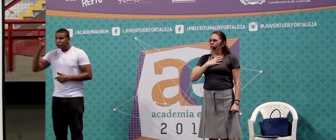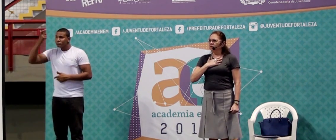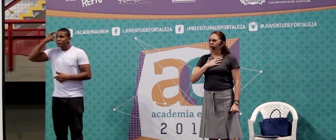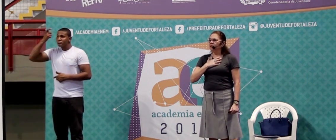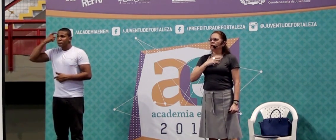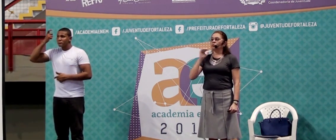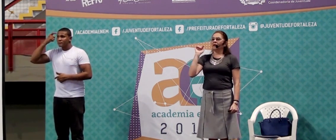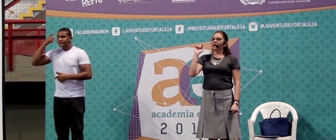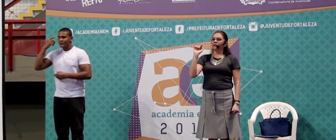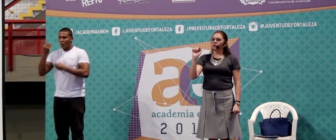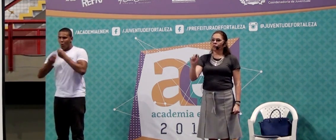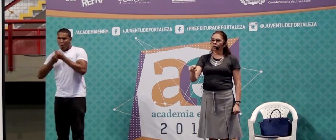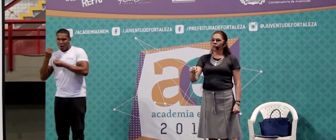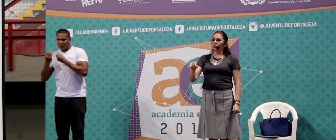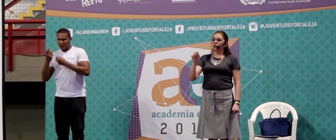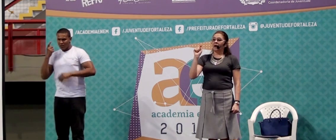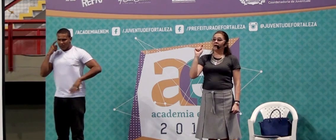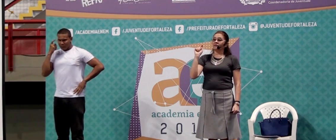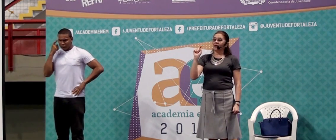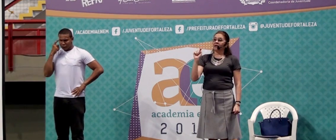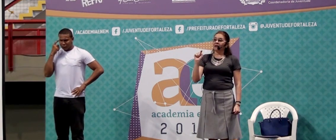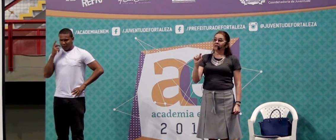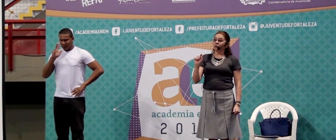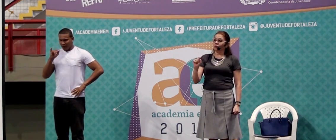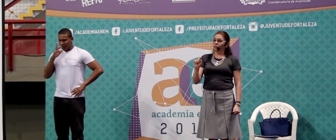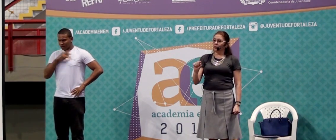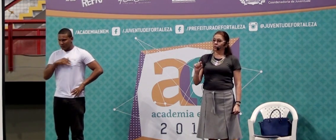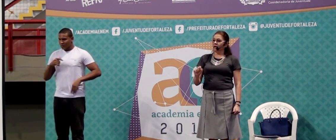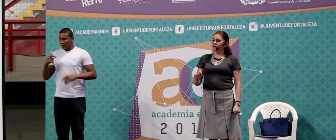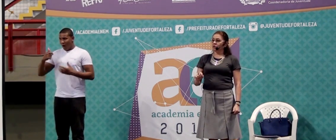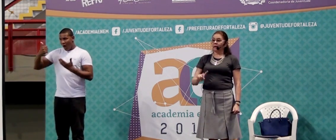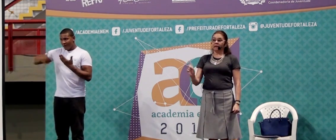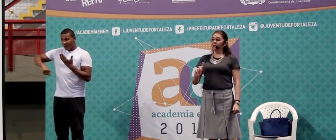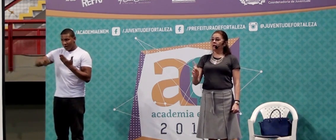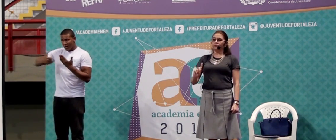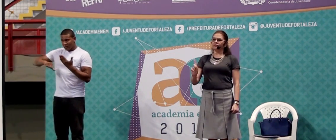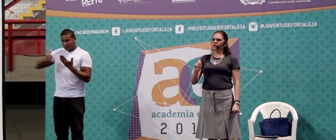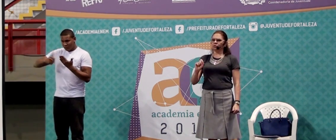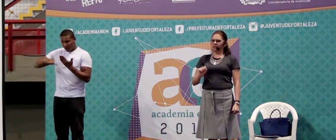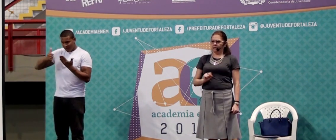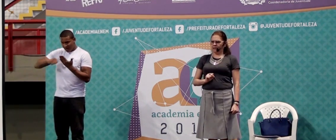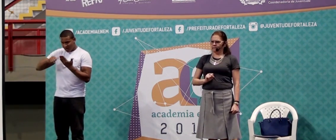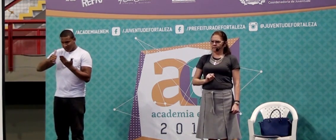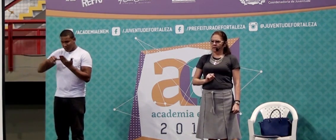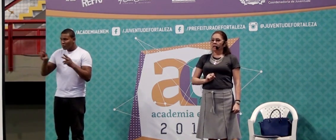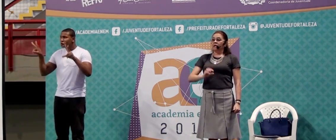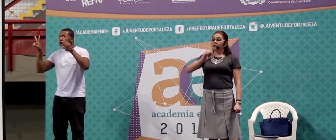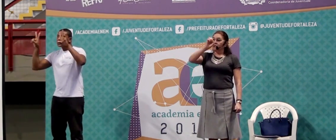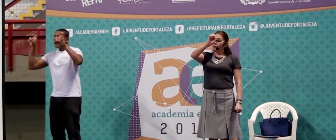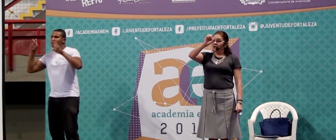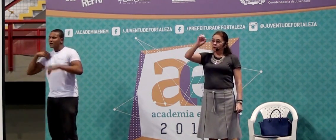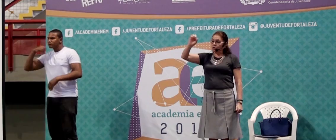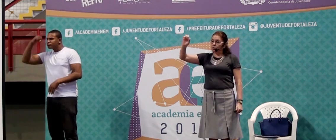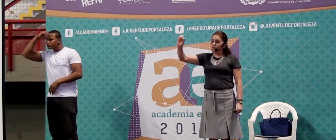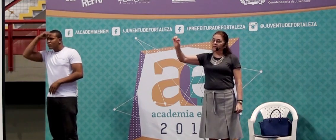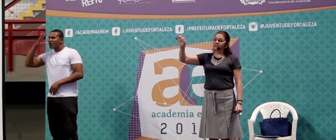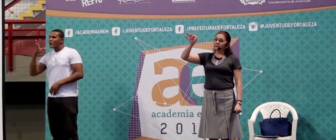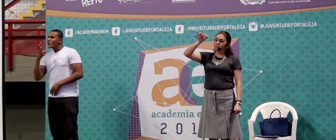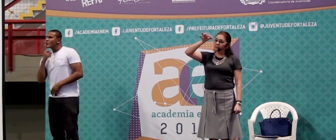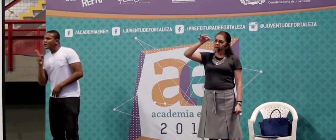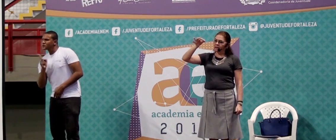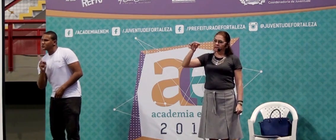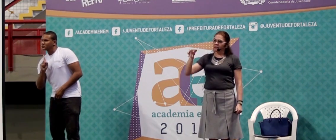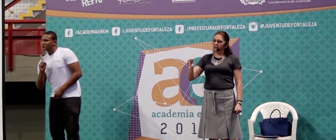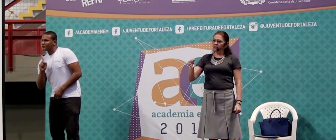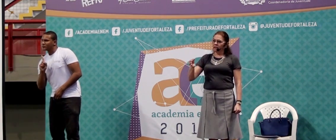de conta que o leitor, avaliador do meu texto, ele não viu o tema. Então, nas